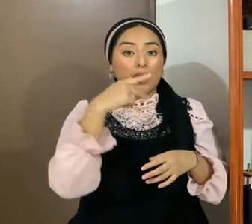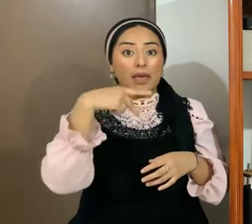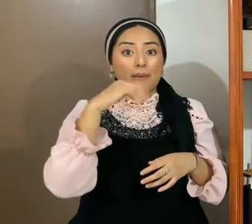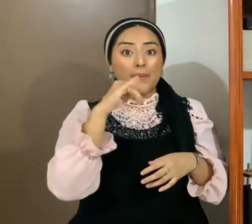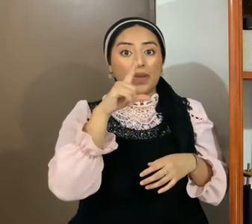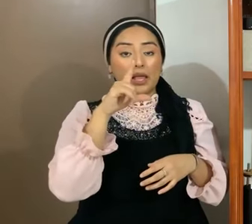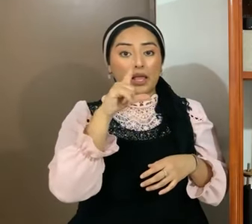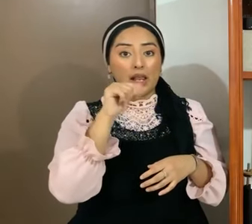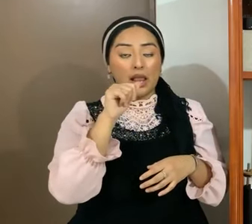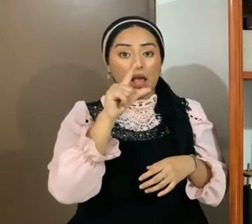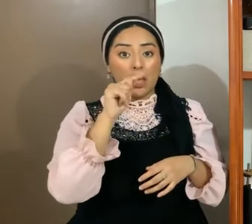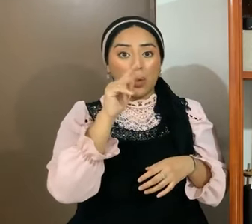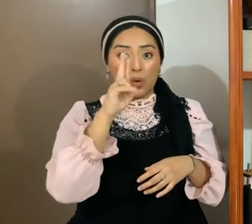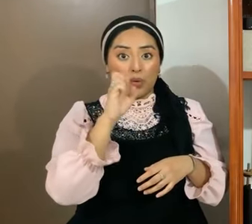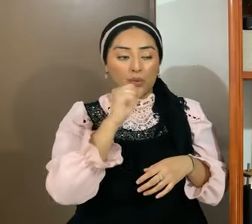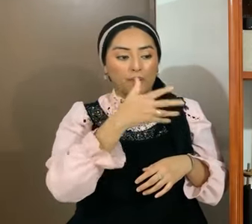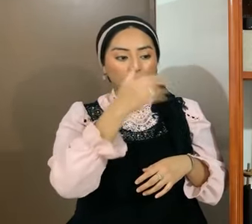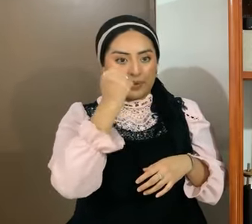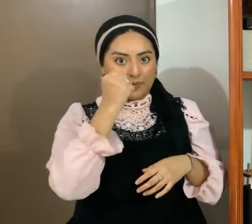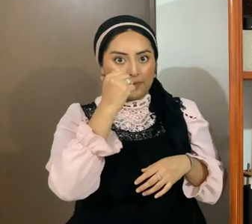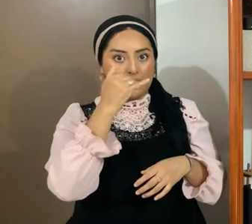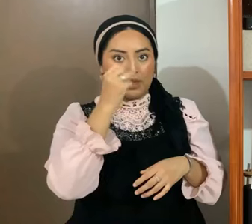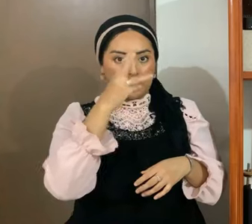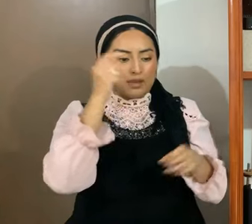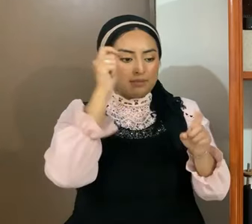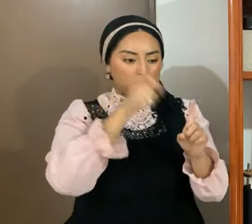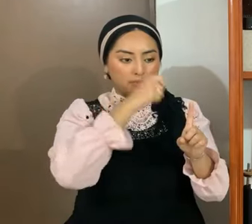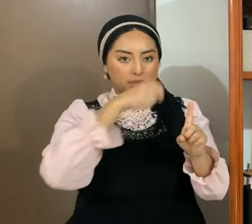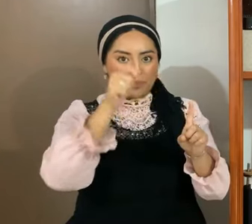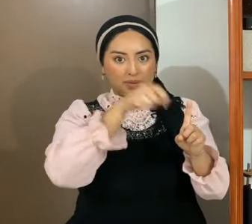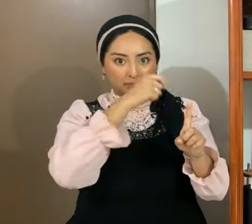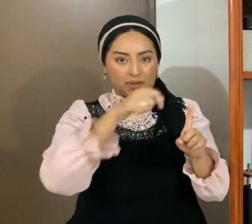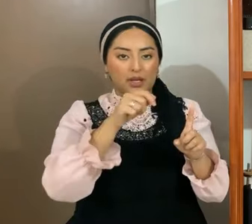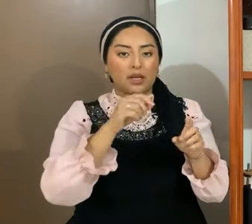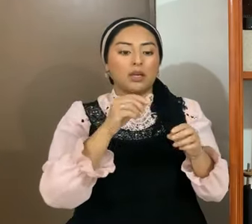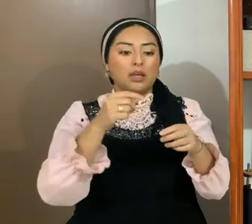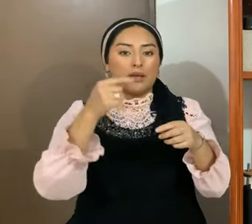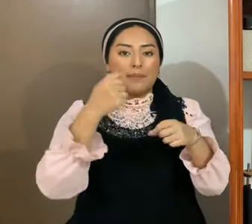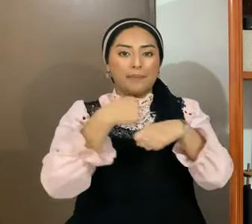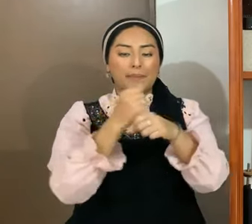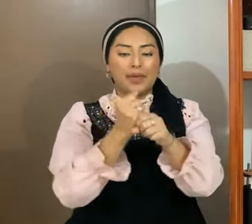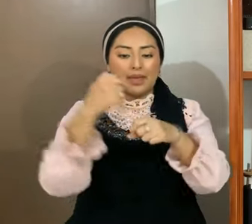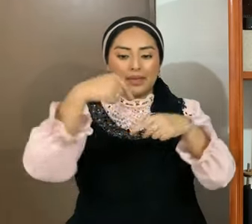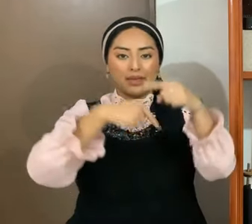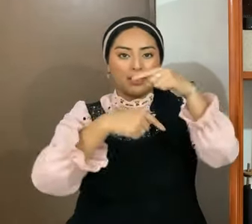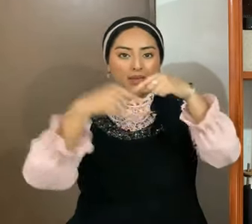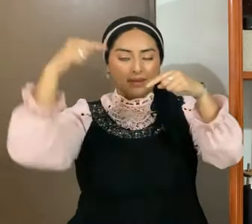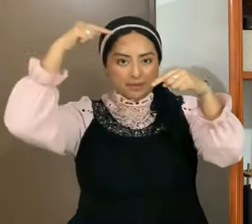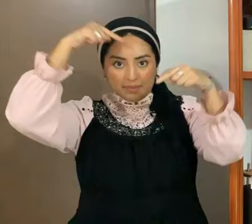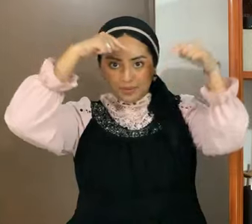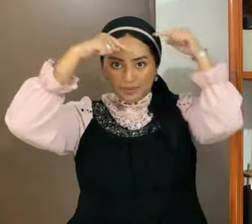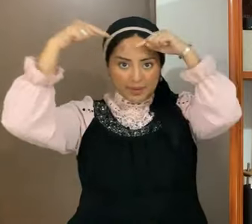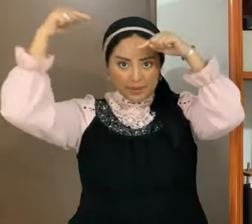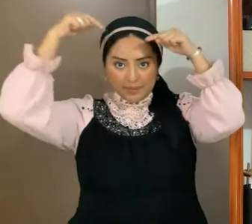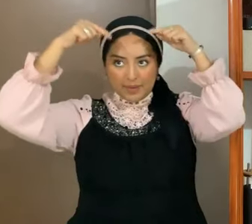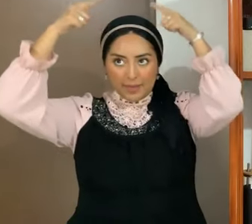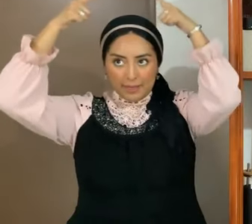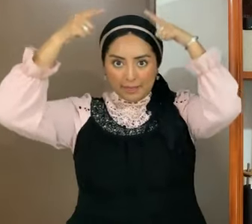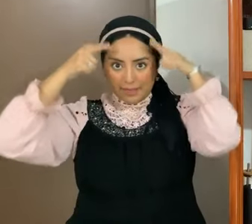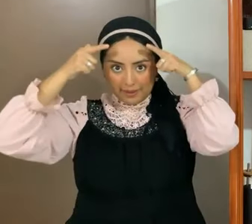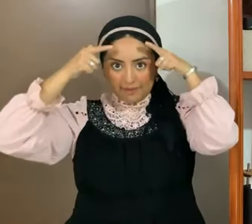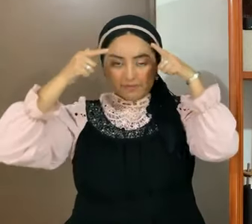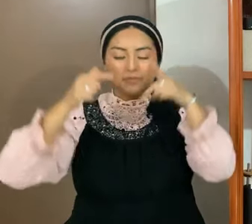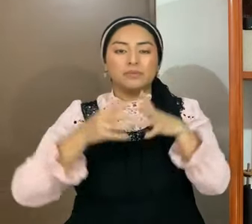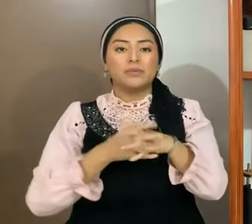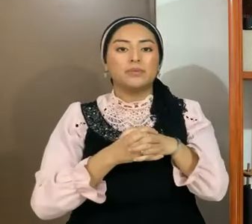Pilato a Yahshua y le azotó, y los soldados le entretejieron una corona de espinas y la pusieron sobre su cabeza y le vistieron con un manto púrpura, y